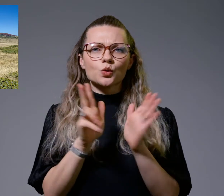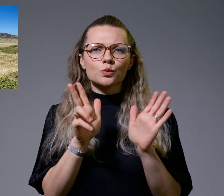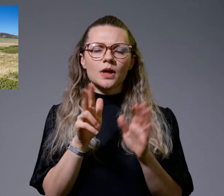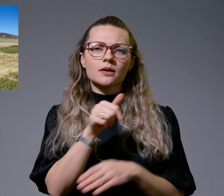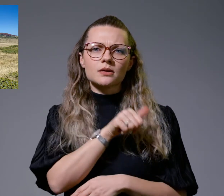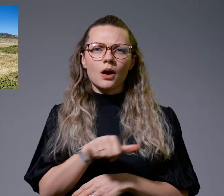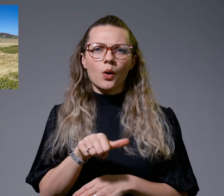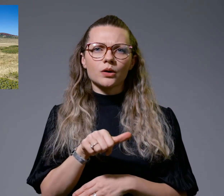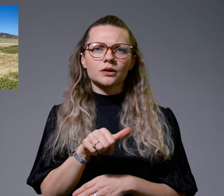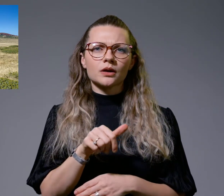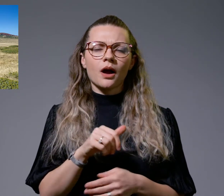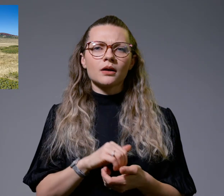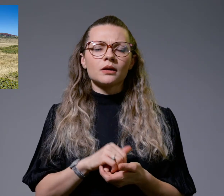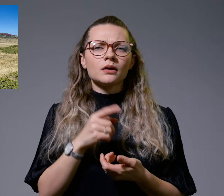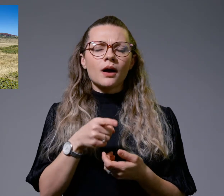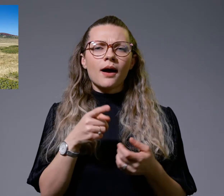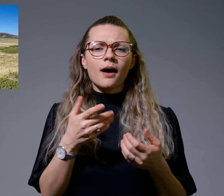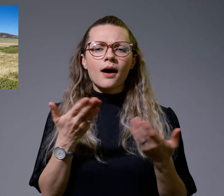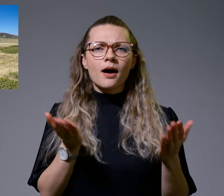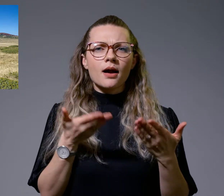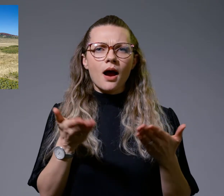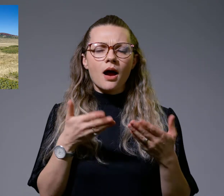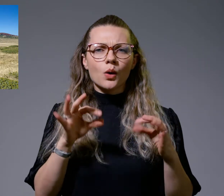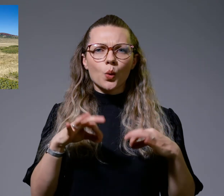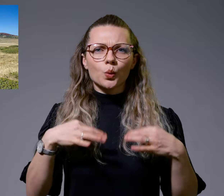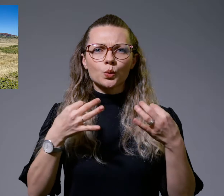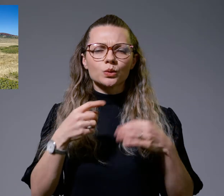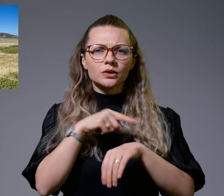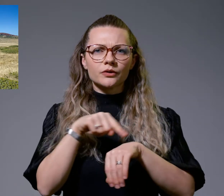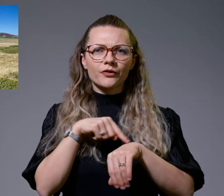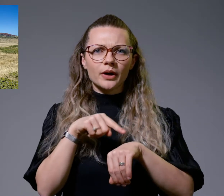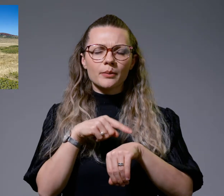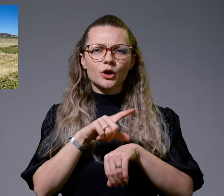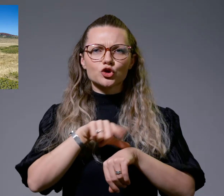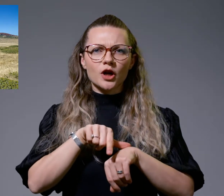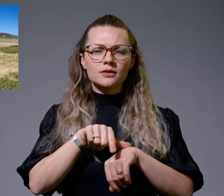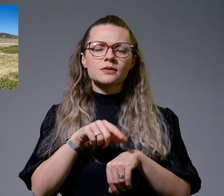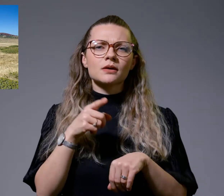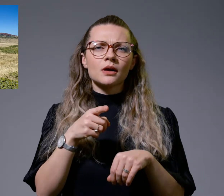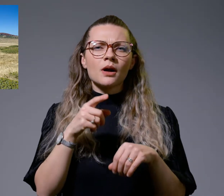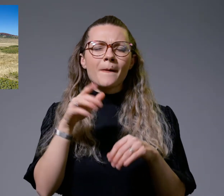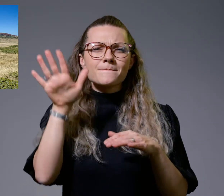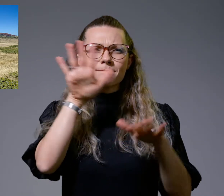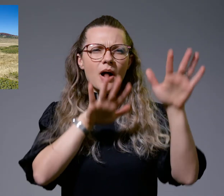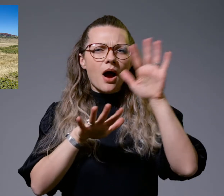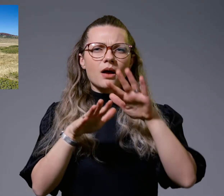1918 година, во раните утрински часови, имало густа магла на делот каде што